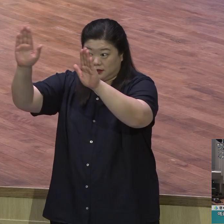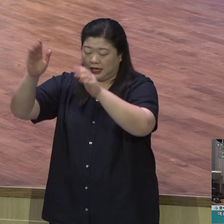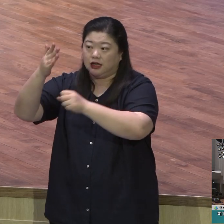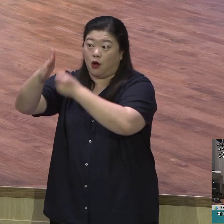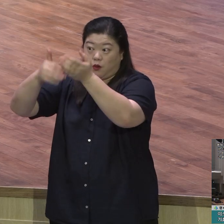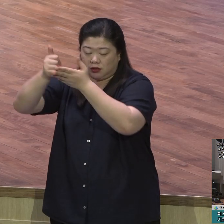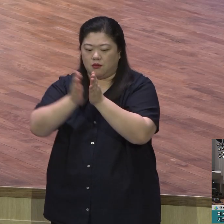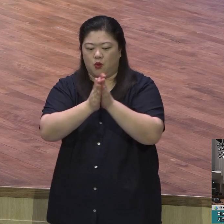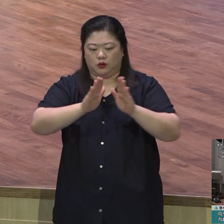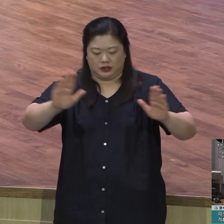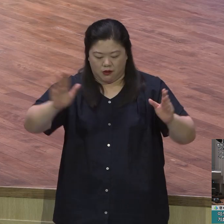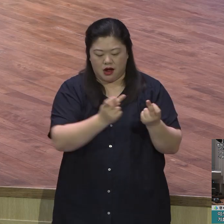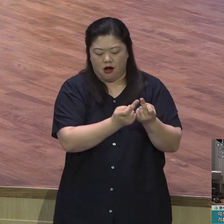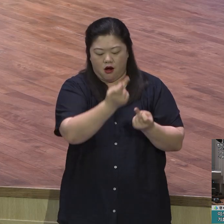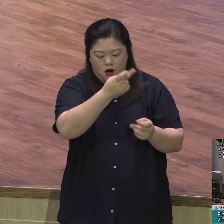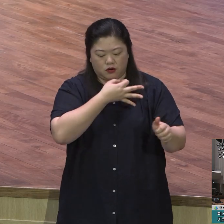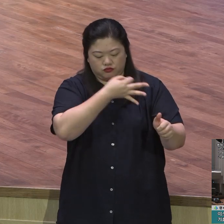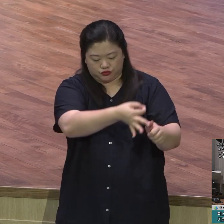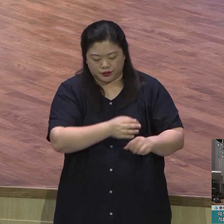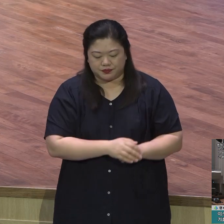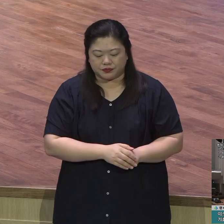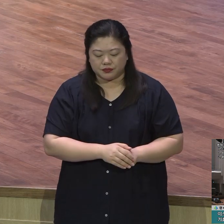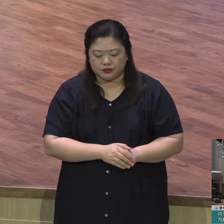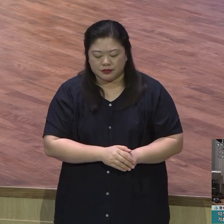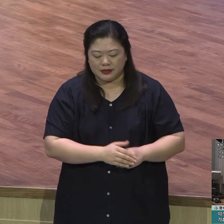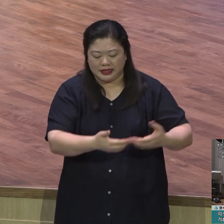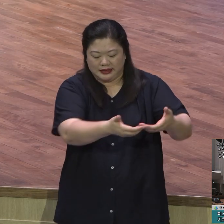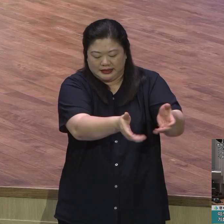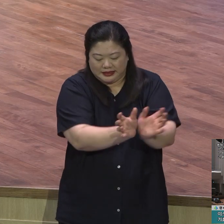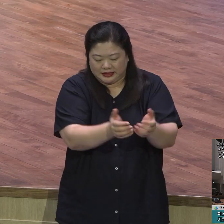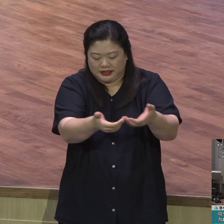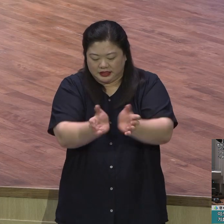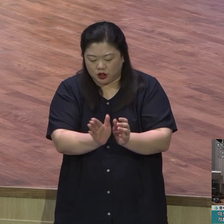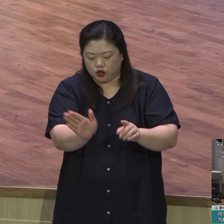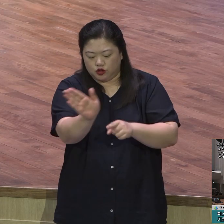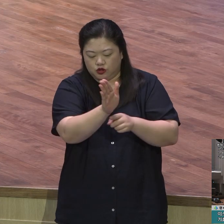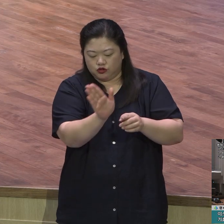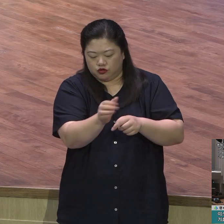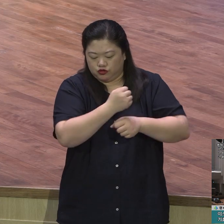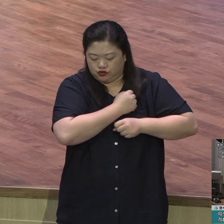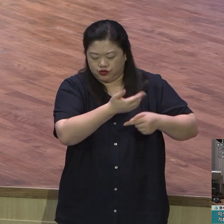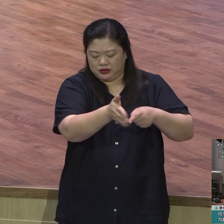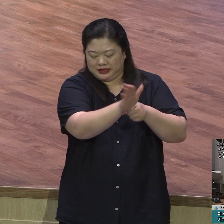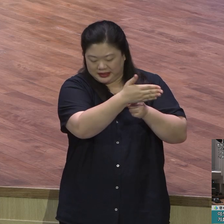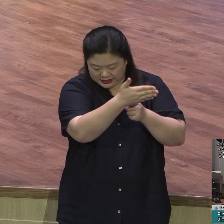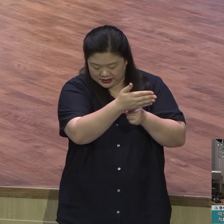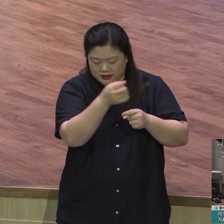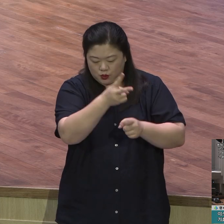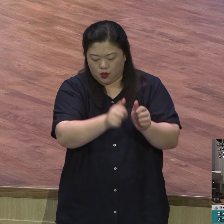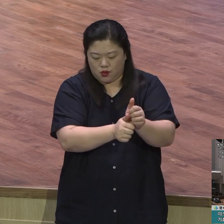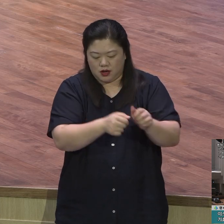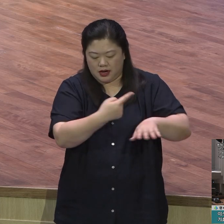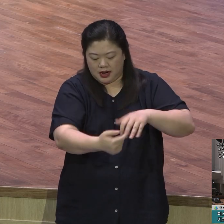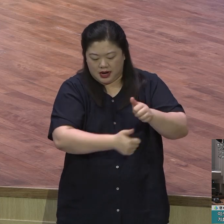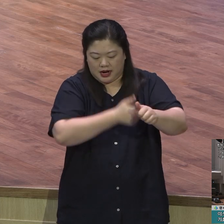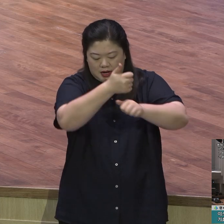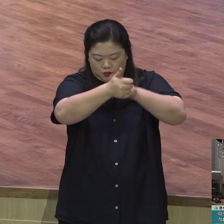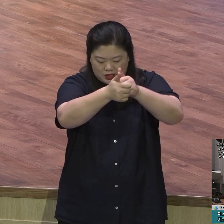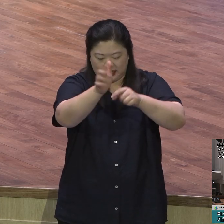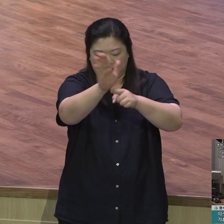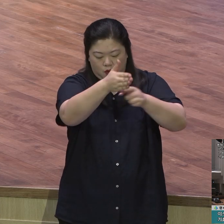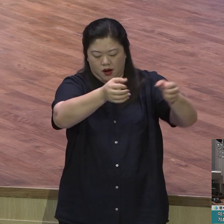아론에게 말씀하여 이러시되 이스라엘 자손은 각각 자기 진영의 군기와 자기의 조상의 가문의 기호